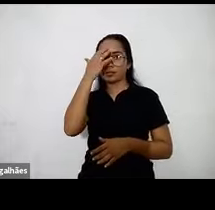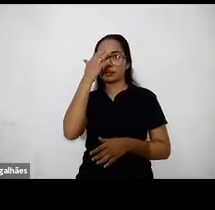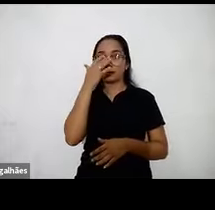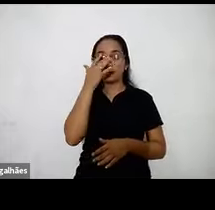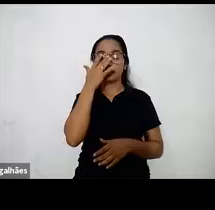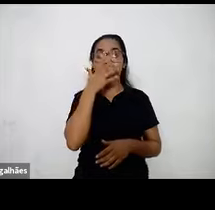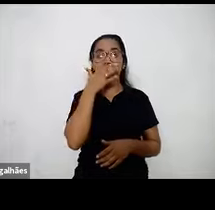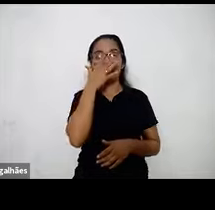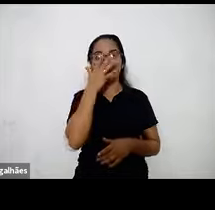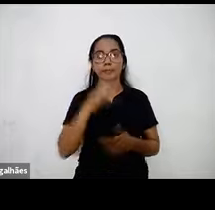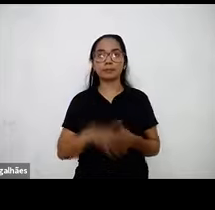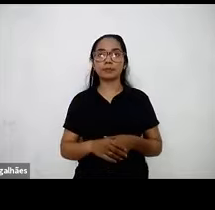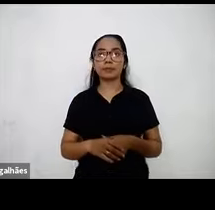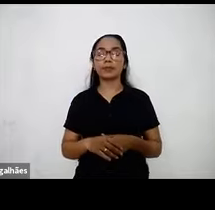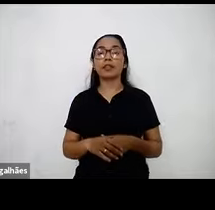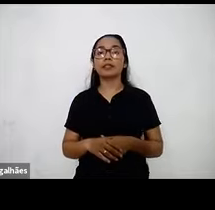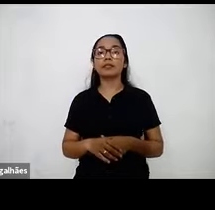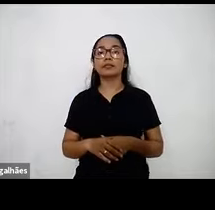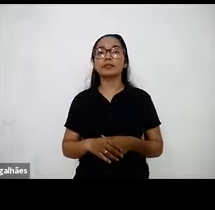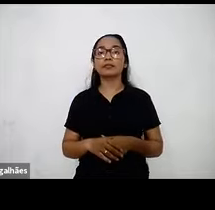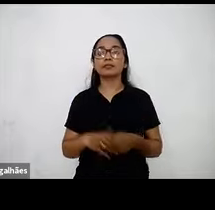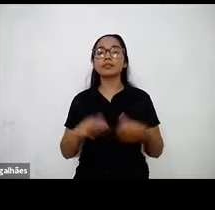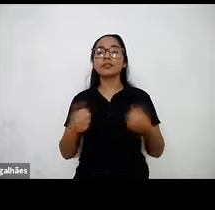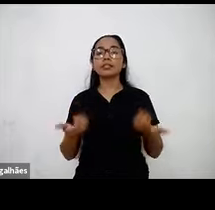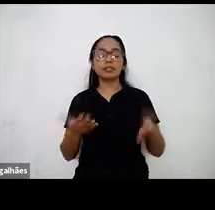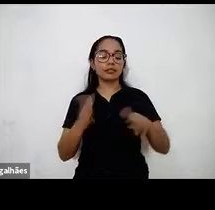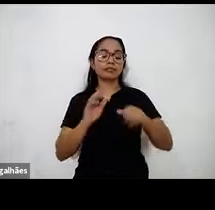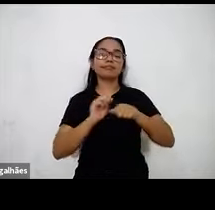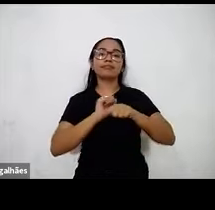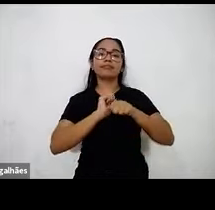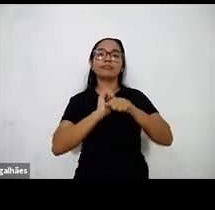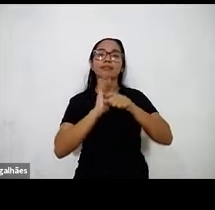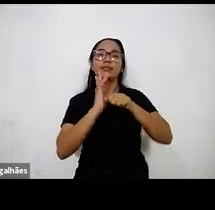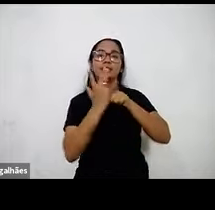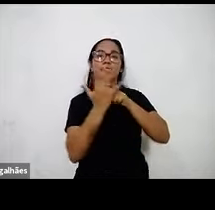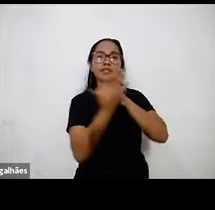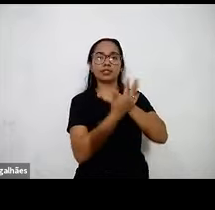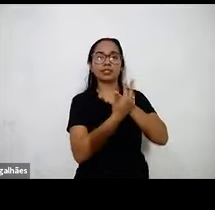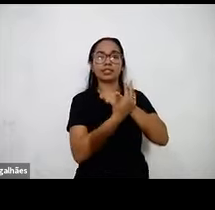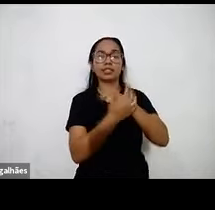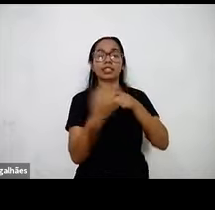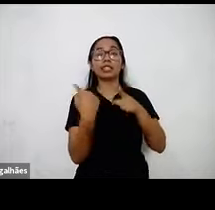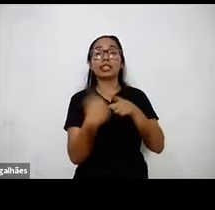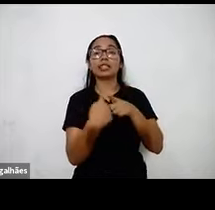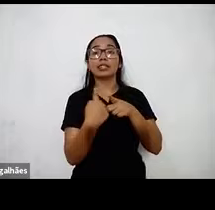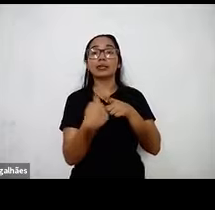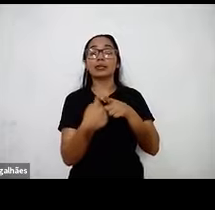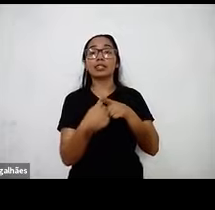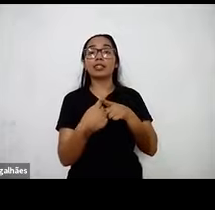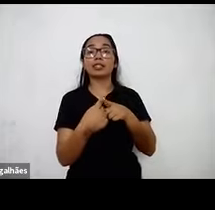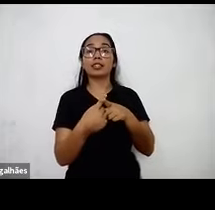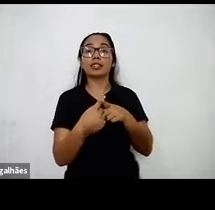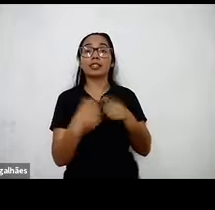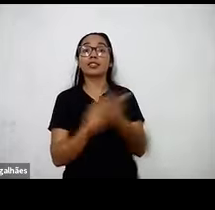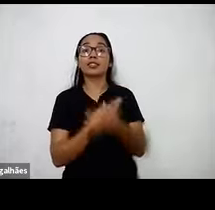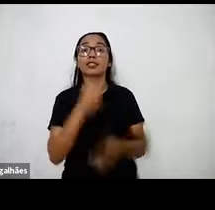administrativa. Quero dizer que, durante essa pandemia, foram milhares de trabalhadores e trabalhadoras do SUS que salvaram vidas. Eles